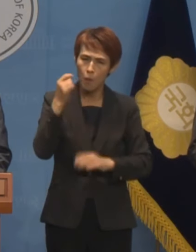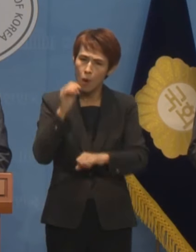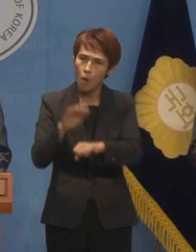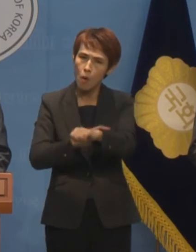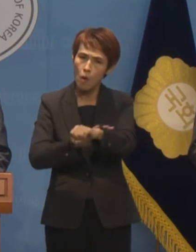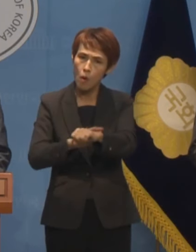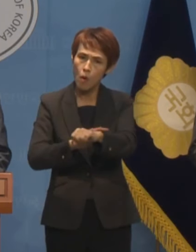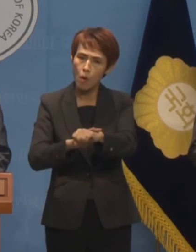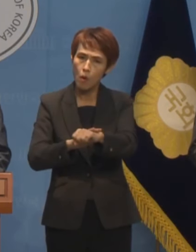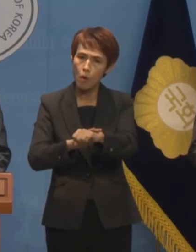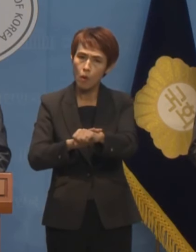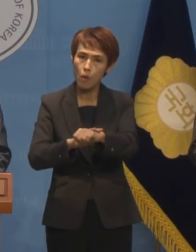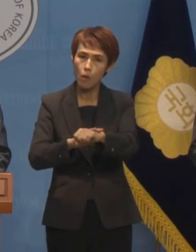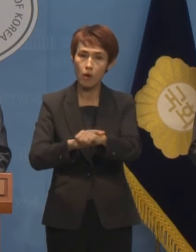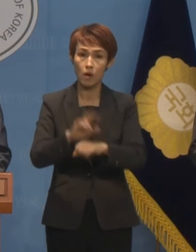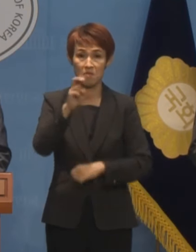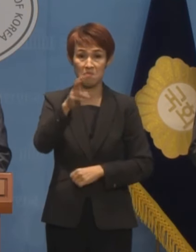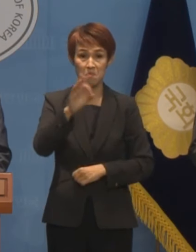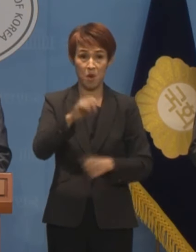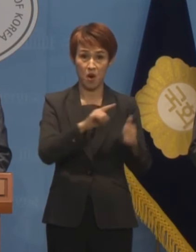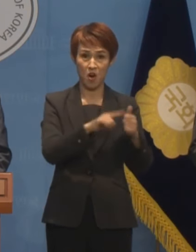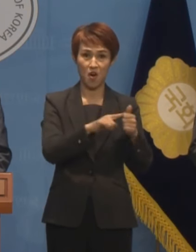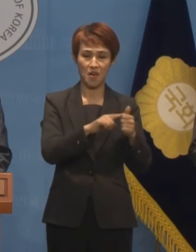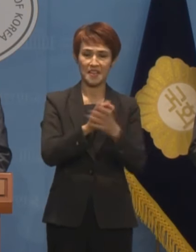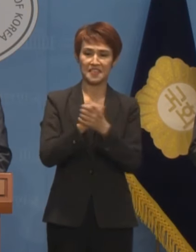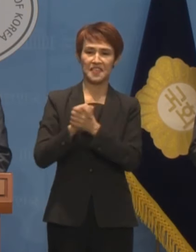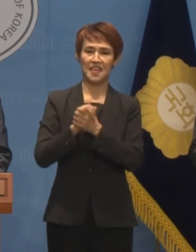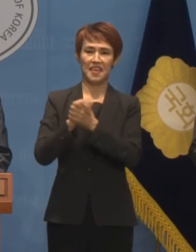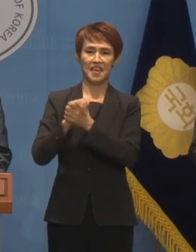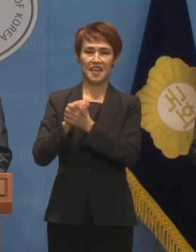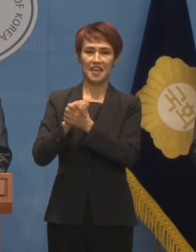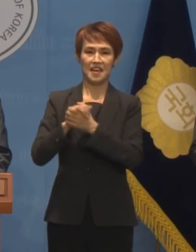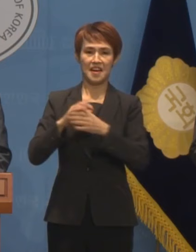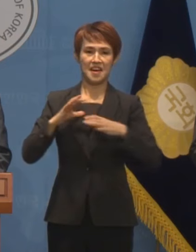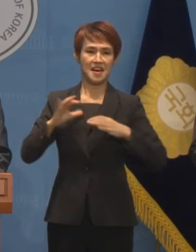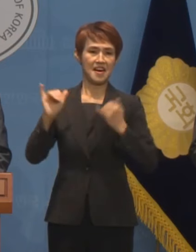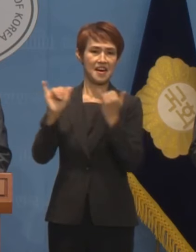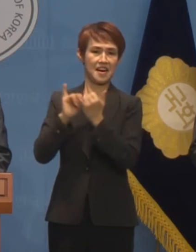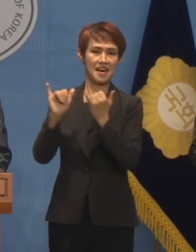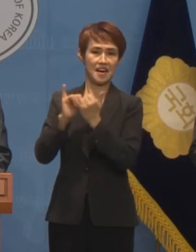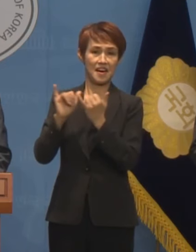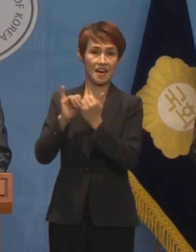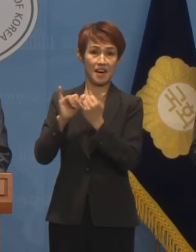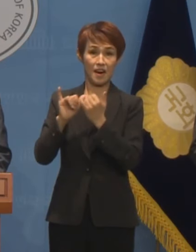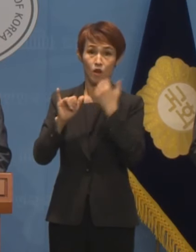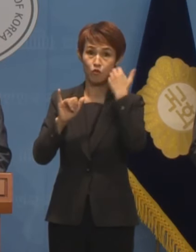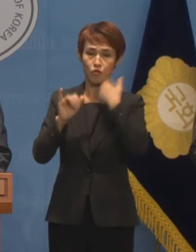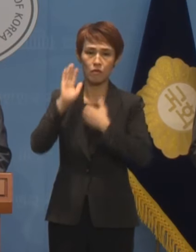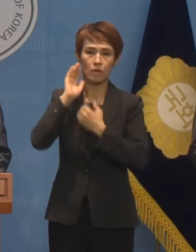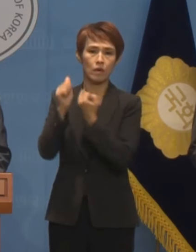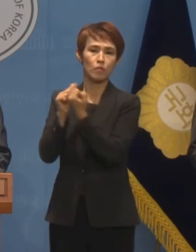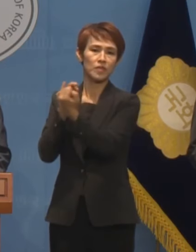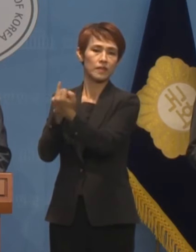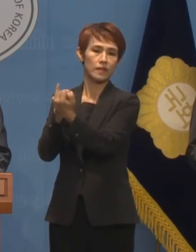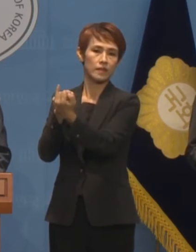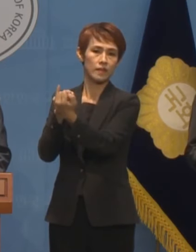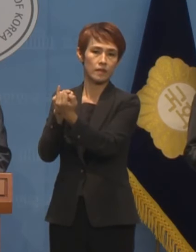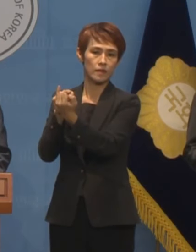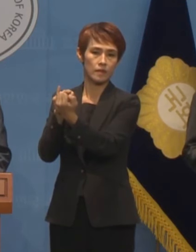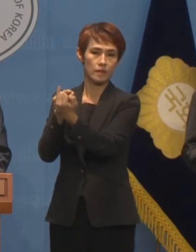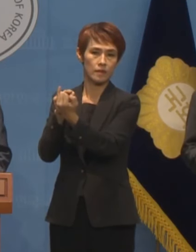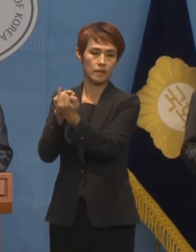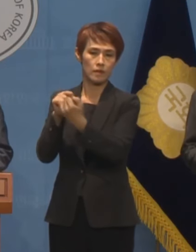있었을까요? 명 씨가 친분을 과시하고 또 실제로 연락을 주고받으며 소통해온 김건희 여사가 그 배후에